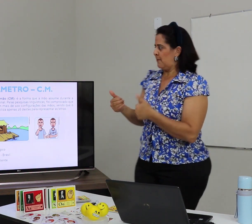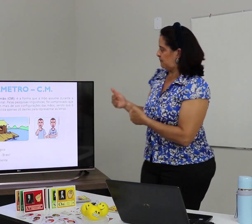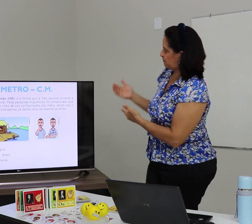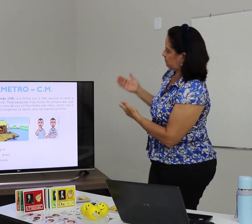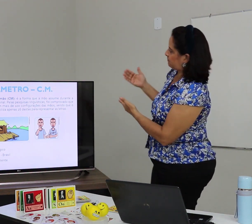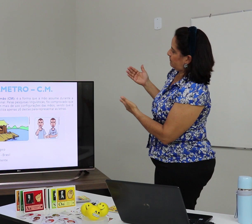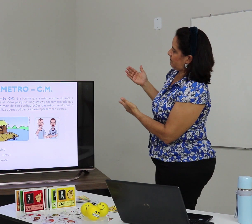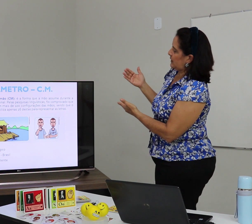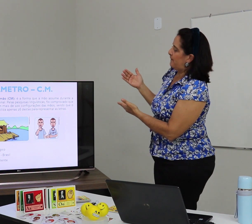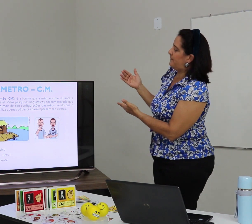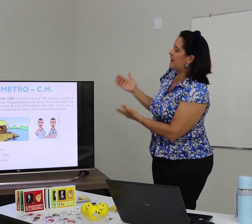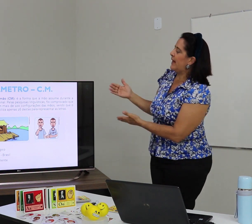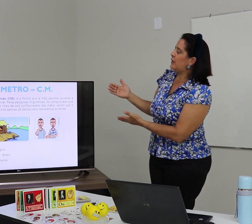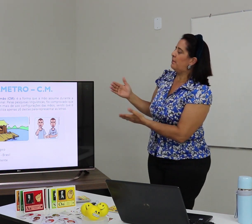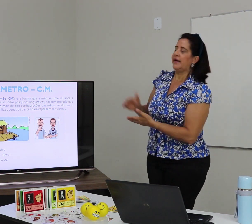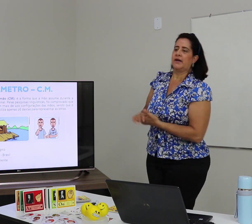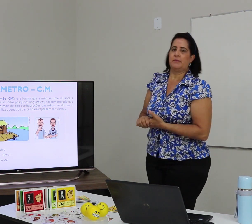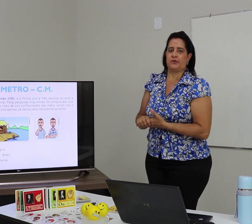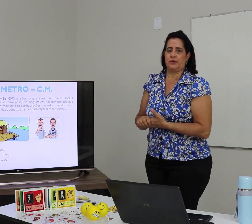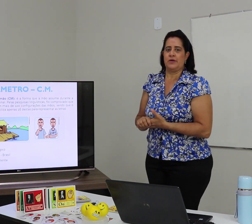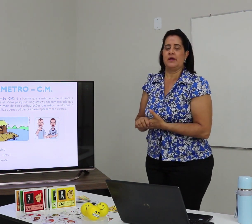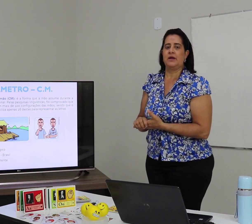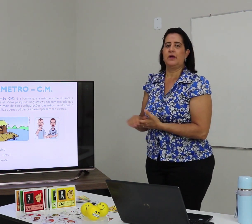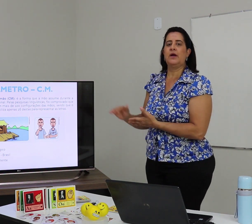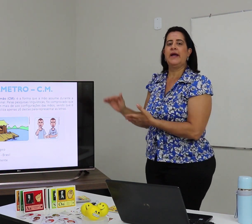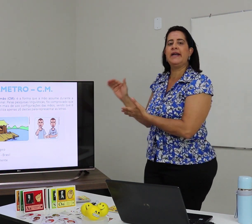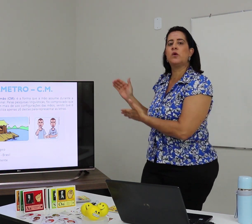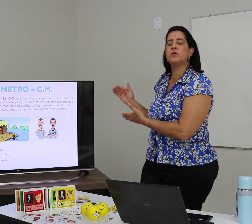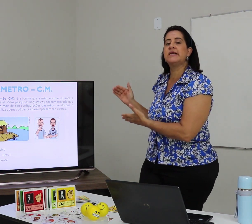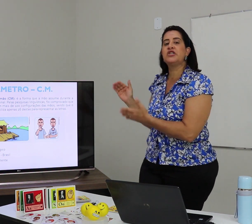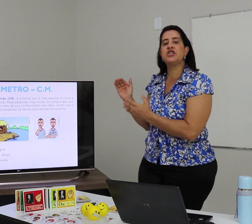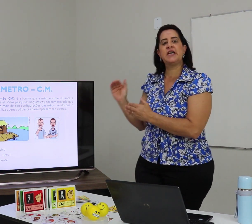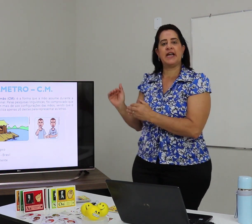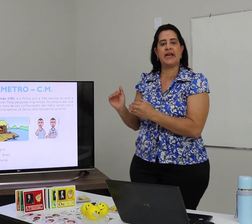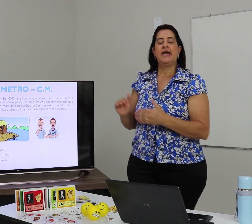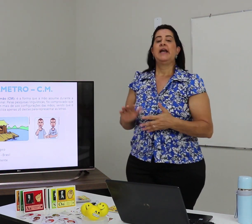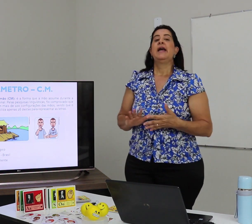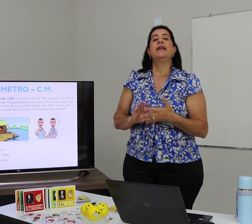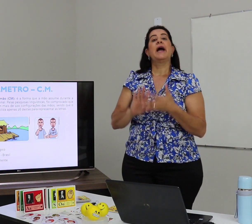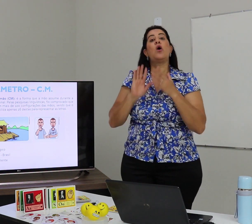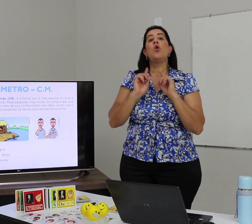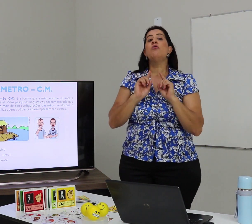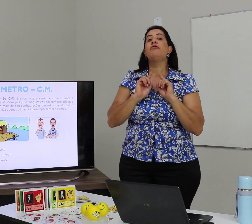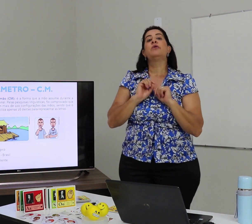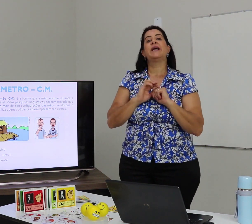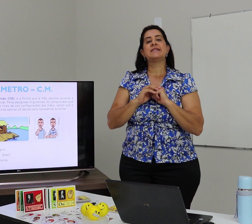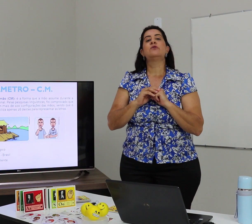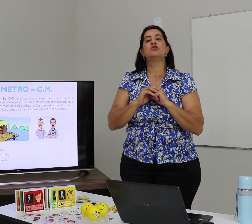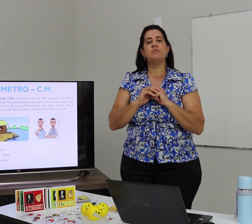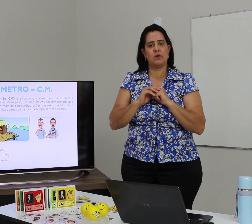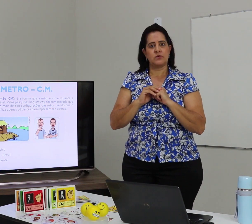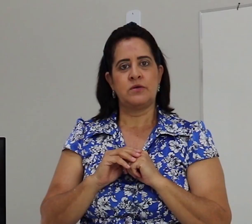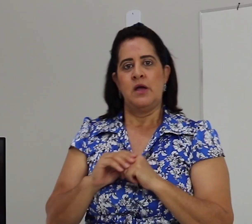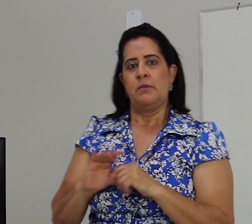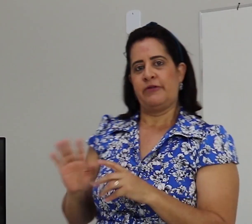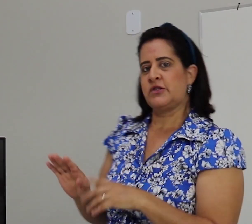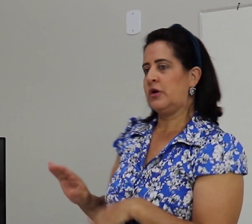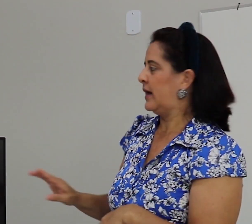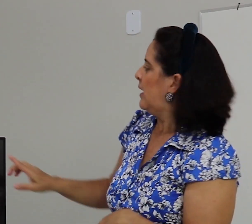então? Primeiro parâmetro, ele consiste em quê? Na configuração de mãos. Professora,